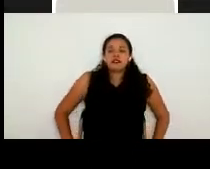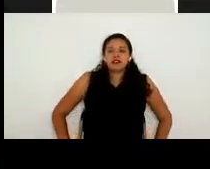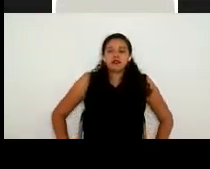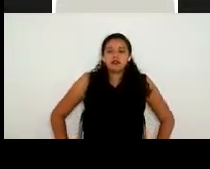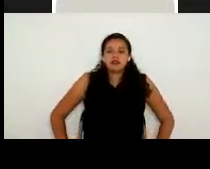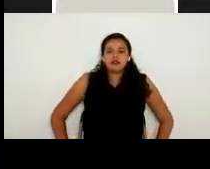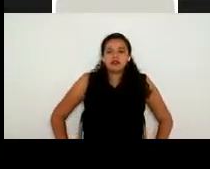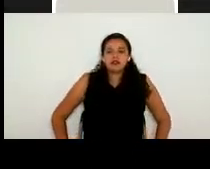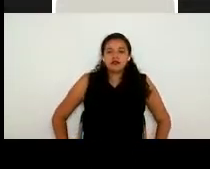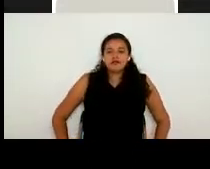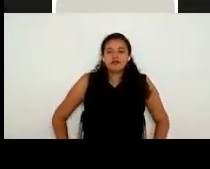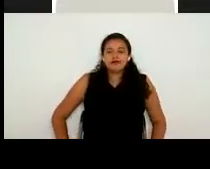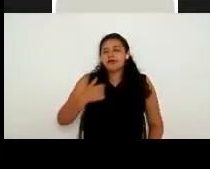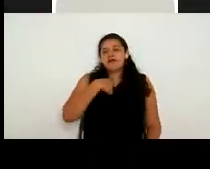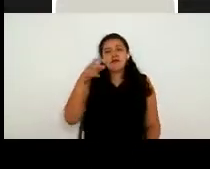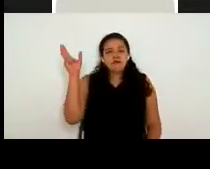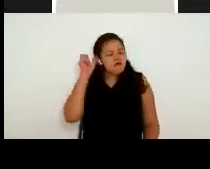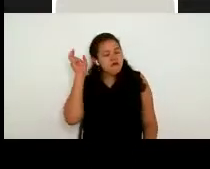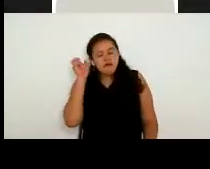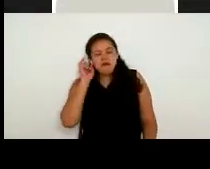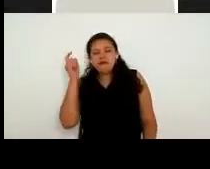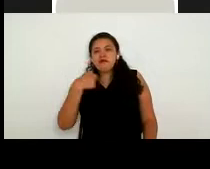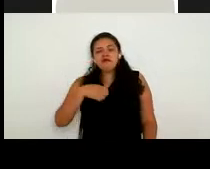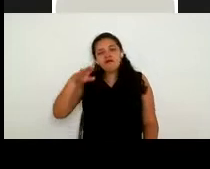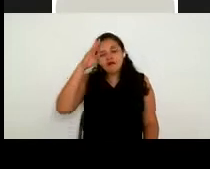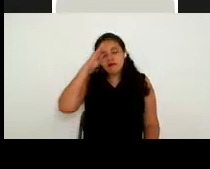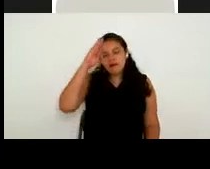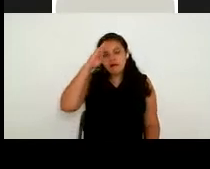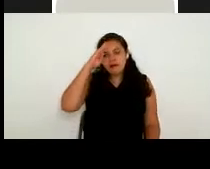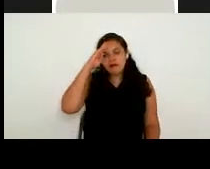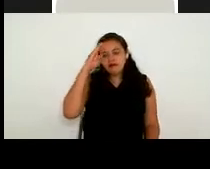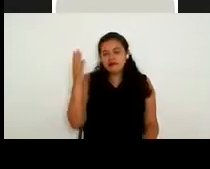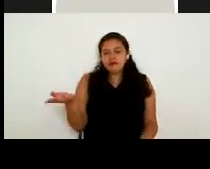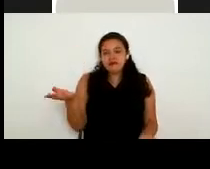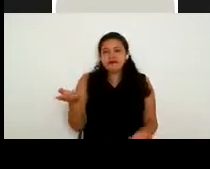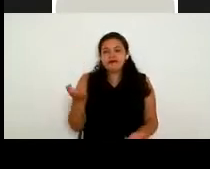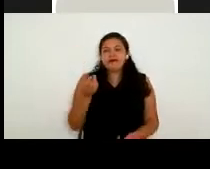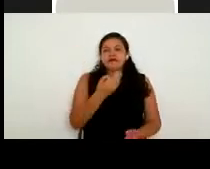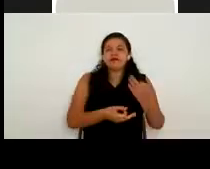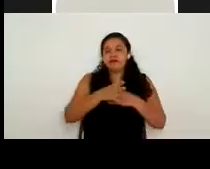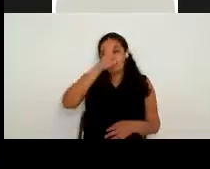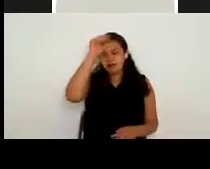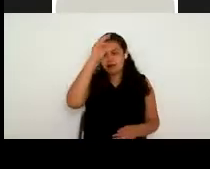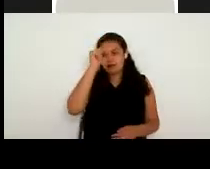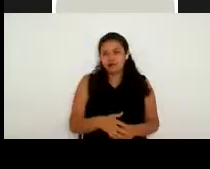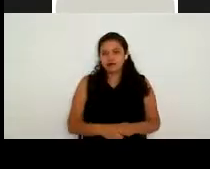bueno si no escucho el pienso que eso es lo que vamos estamos de acuerdo todavía